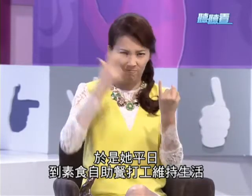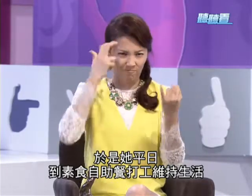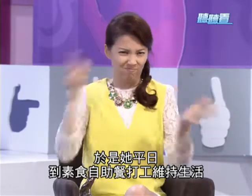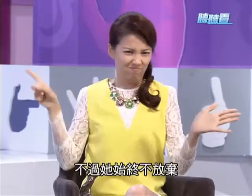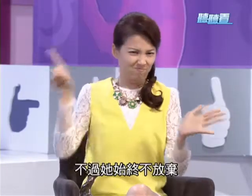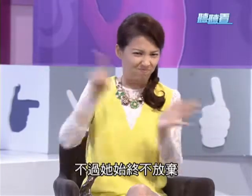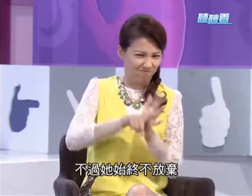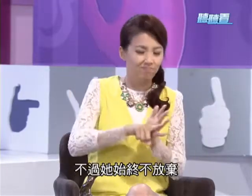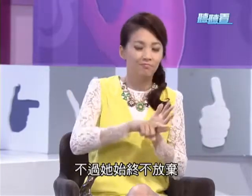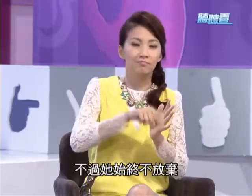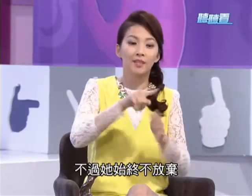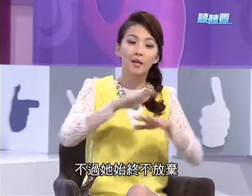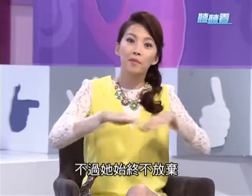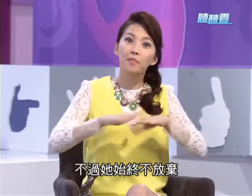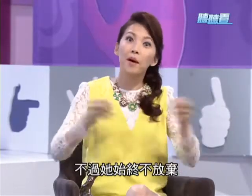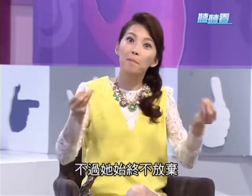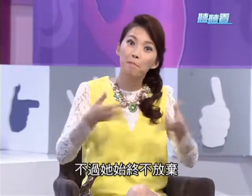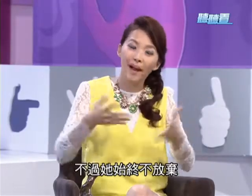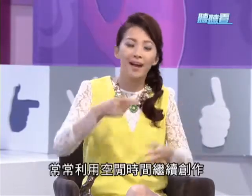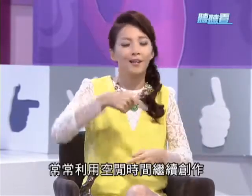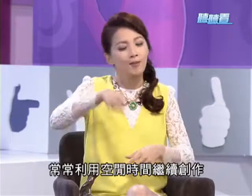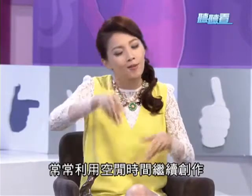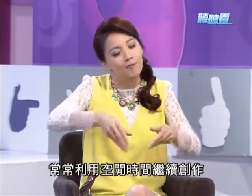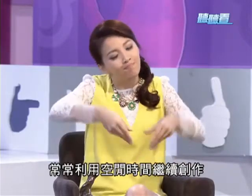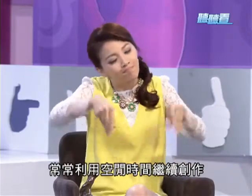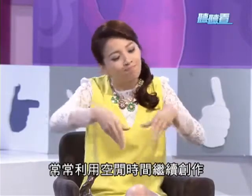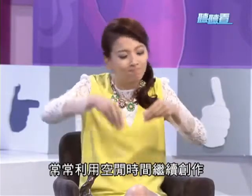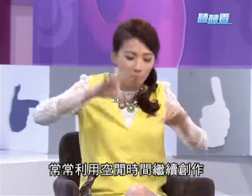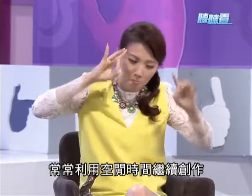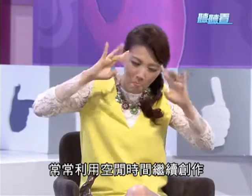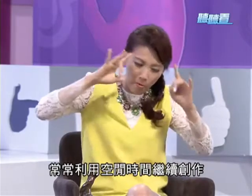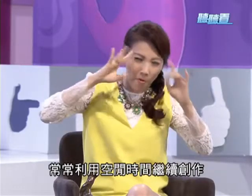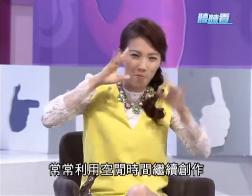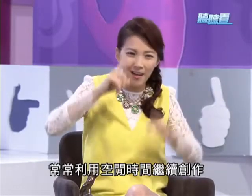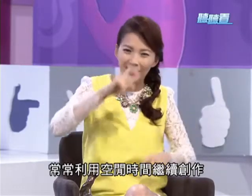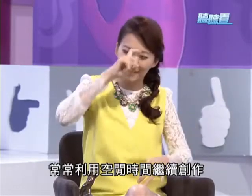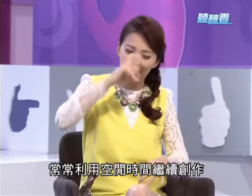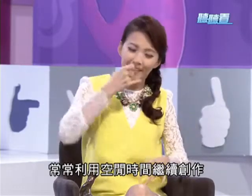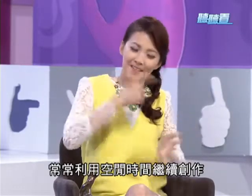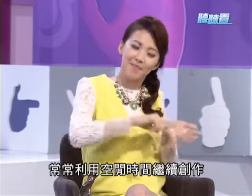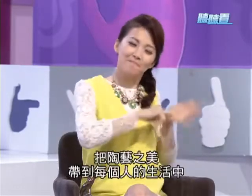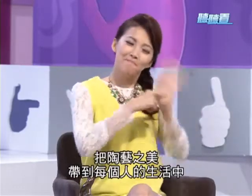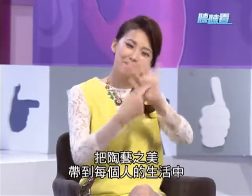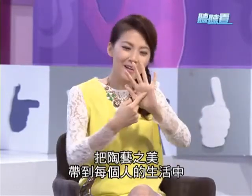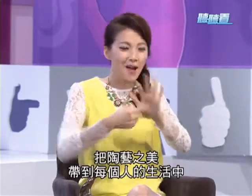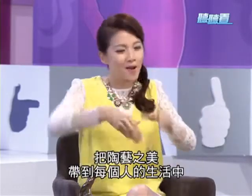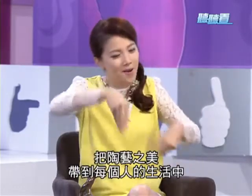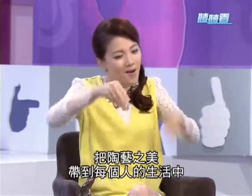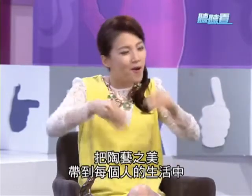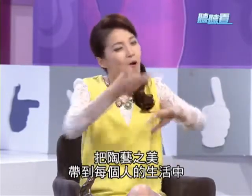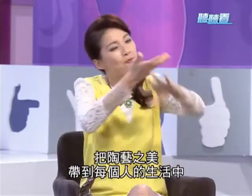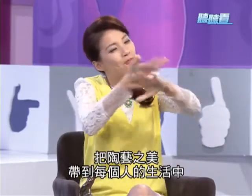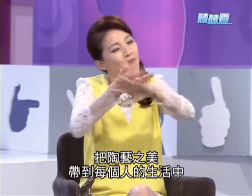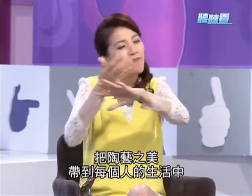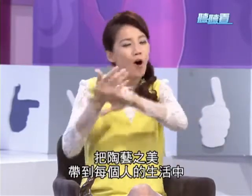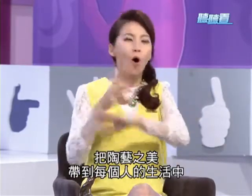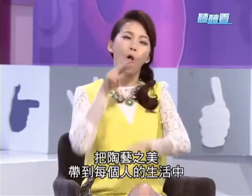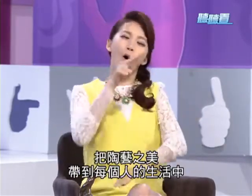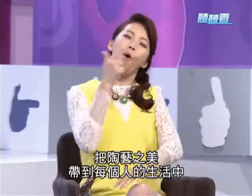过他始终不放弃，哎，常常利用空闲时间继续创作，把陶艺之美带到每个人